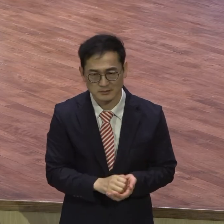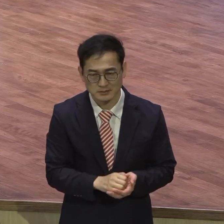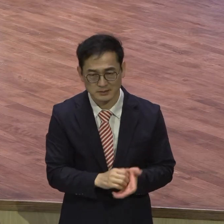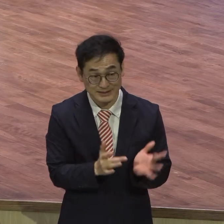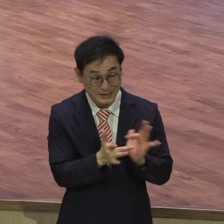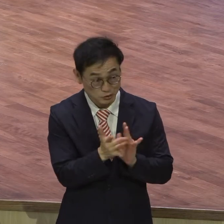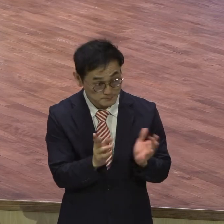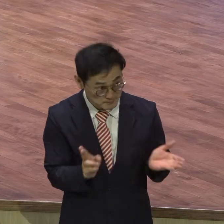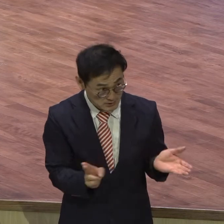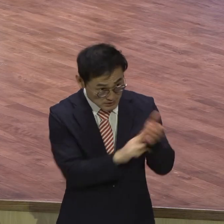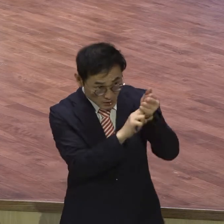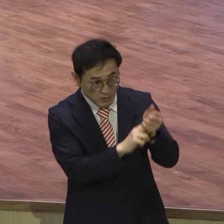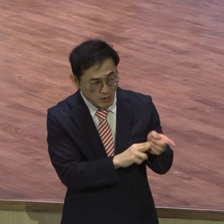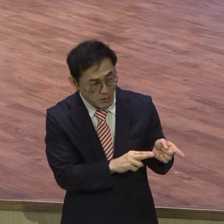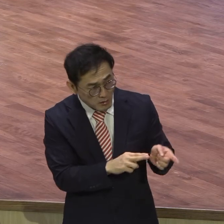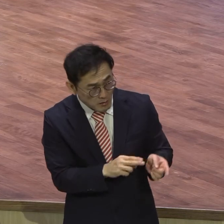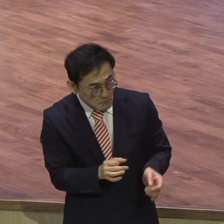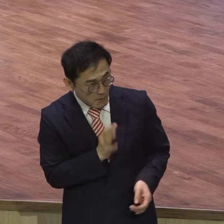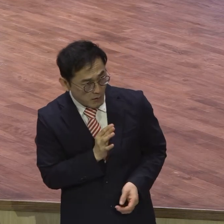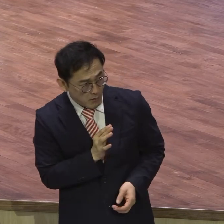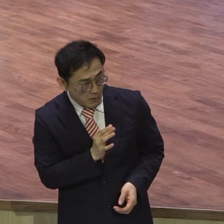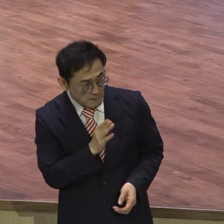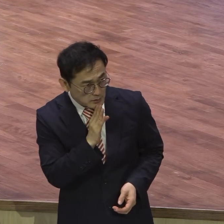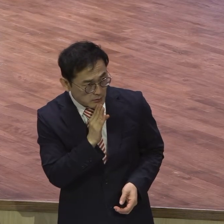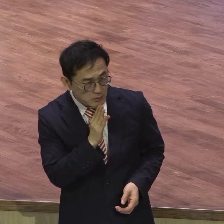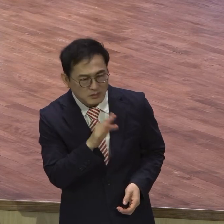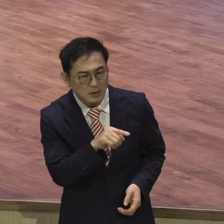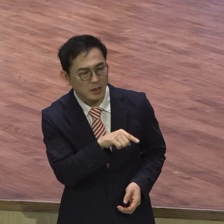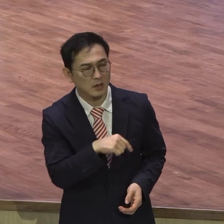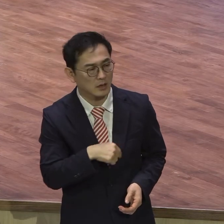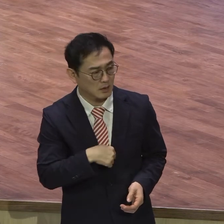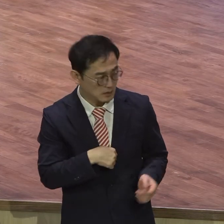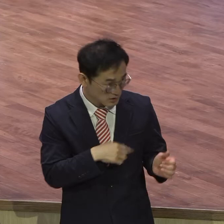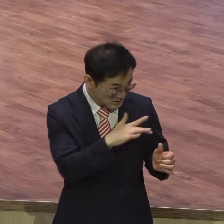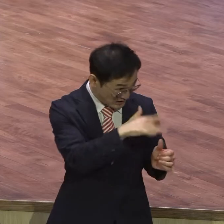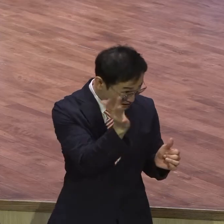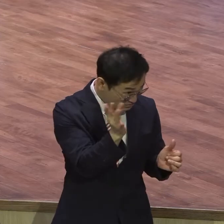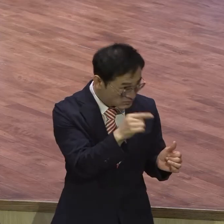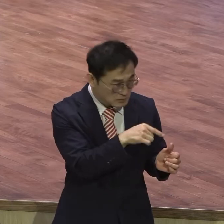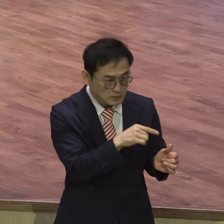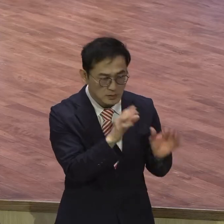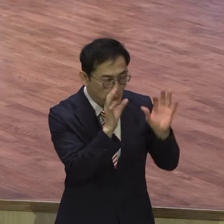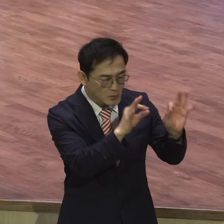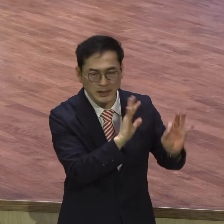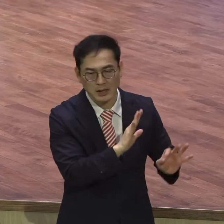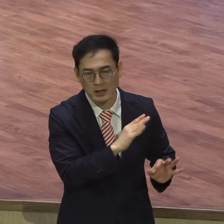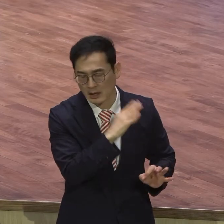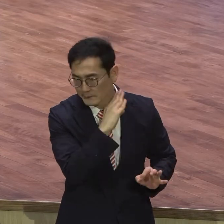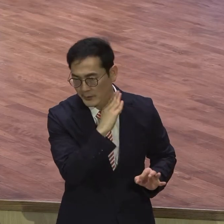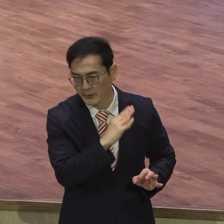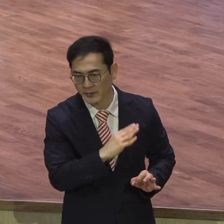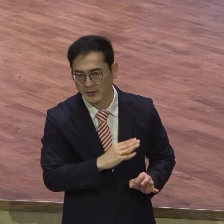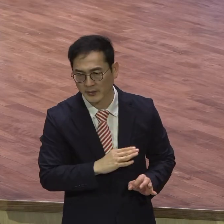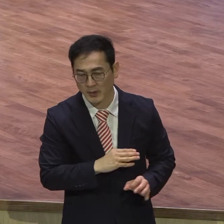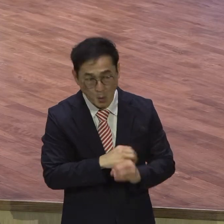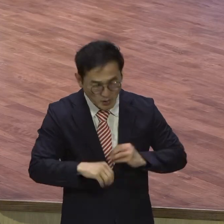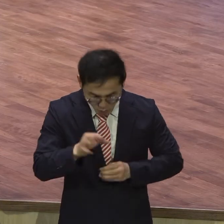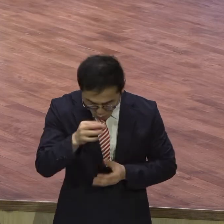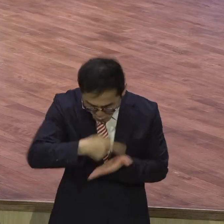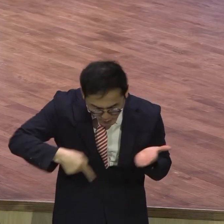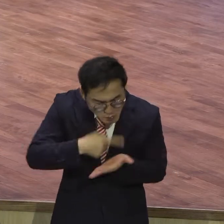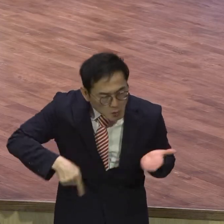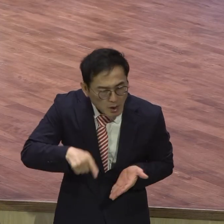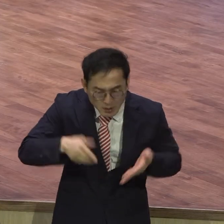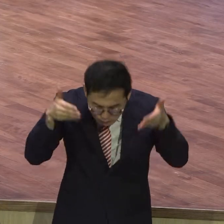때문에 말할 것도 없고 예수님이 계시다는 이 자체가 저희들 큰 손해다 손해를 입었다